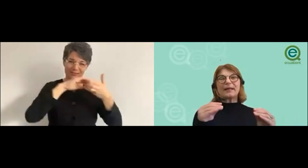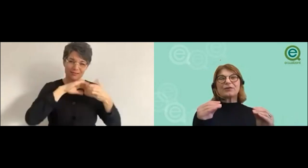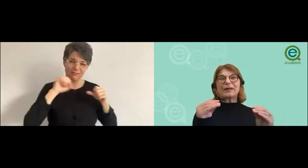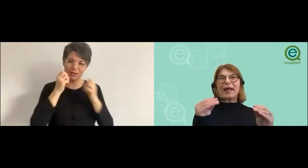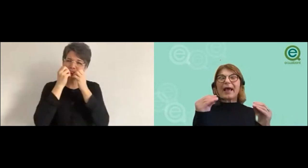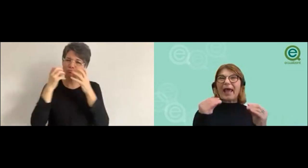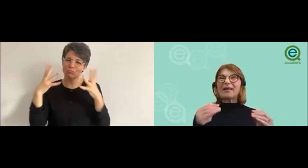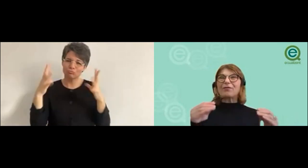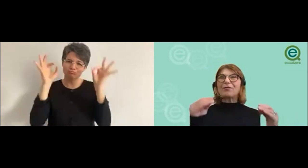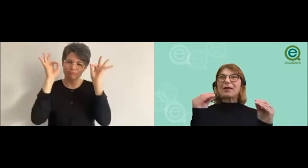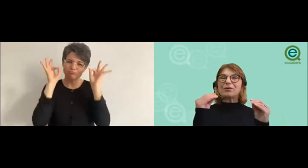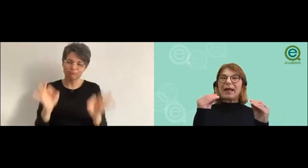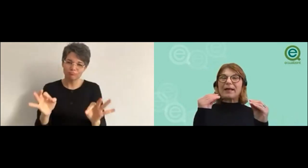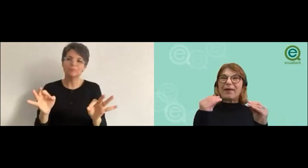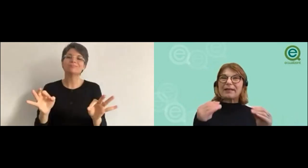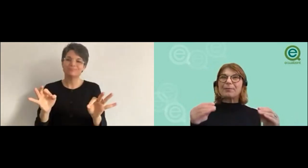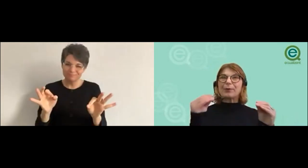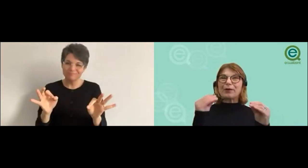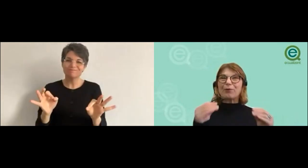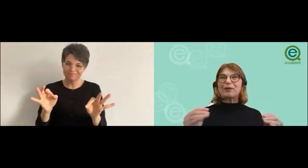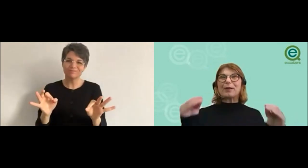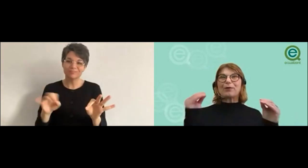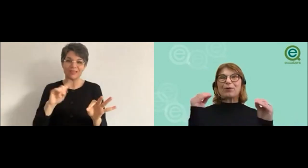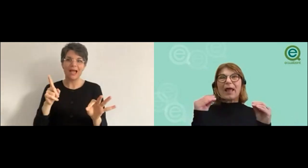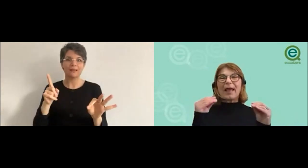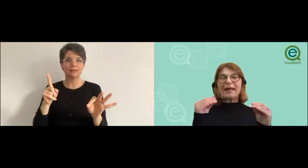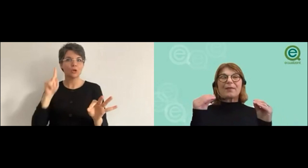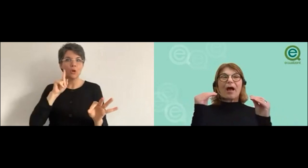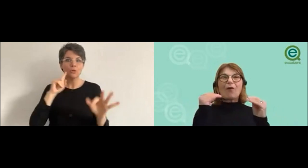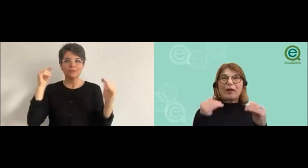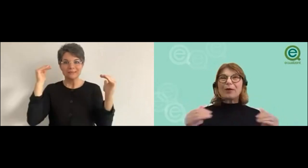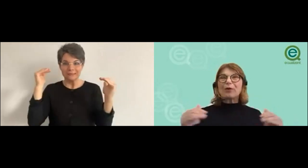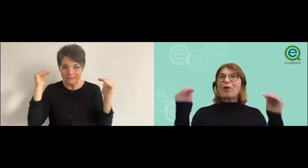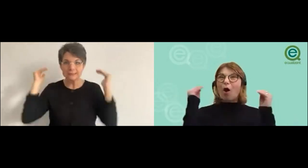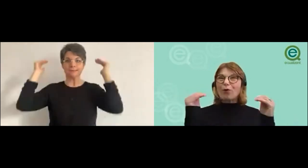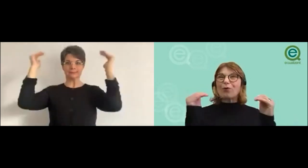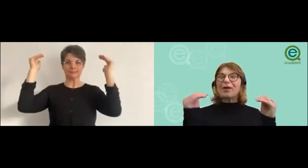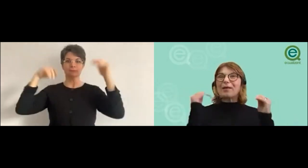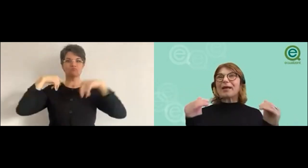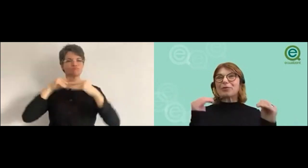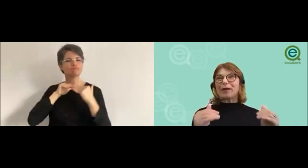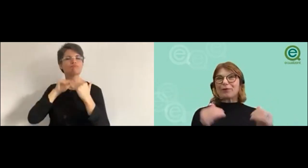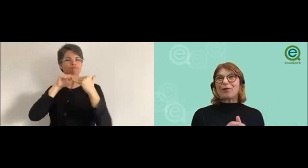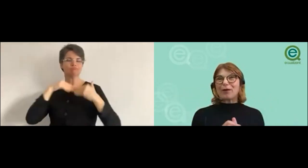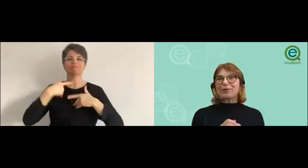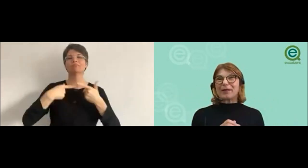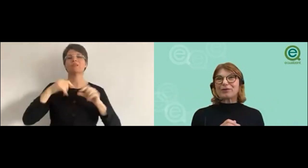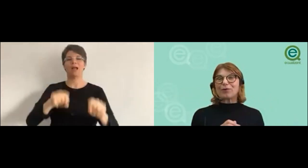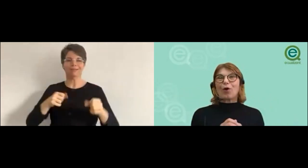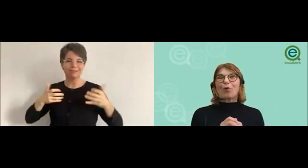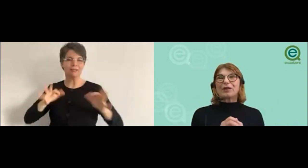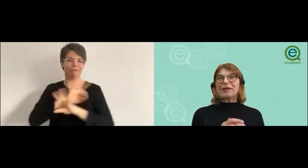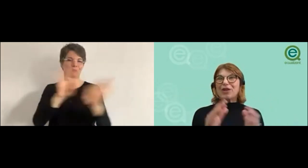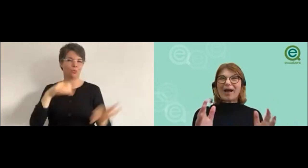dann sozusagen erreichen wir eine Weiterbildung, eine Fortbildung auf Augenhöhe in Gebärdensprache für gehörlose